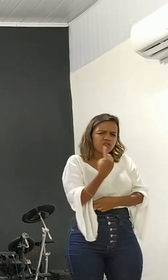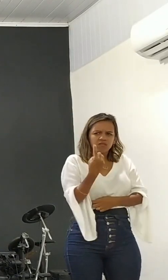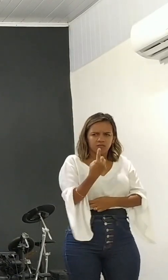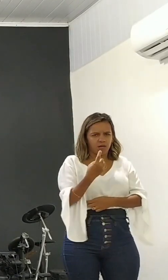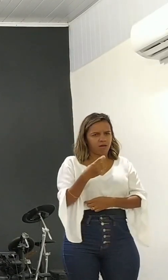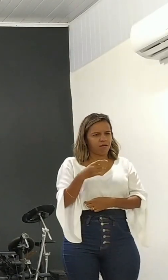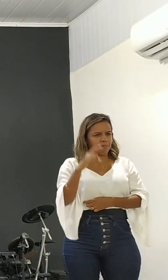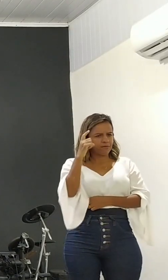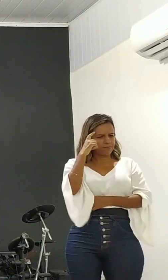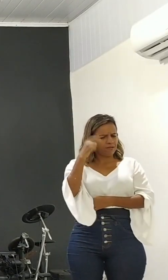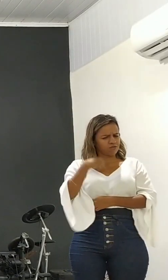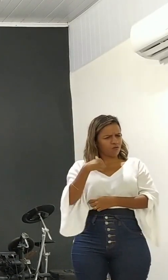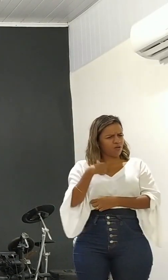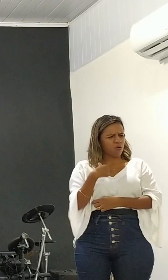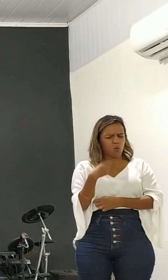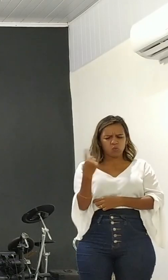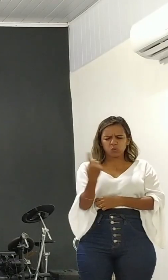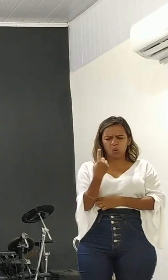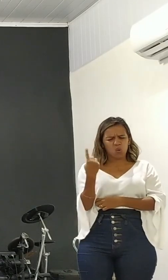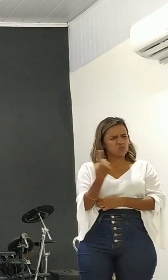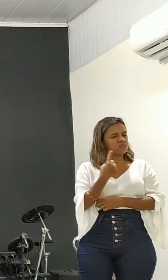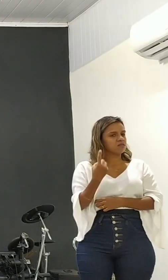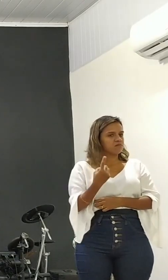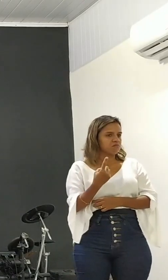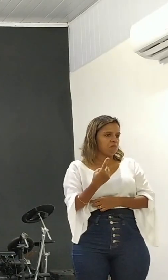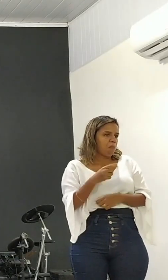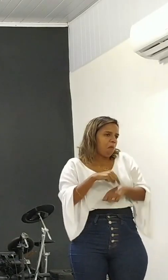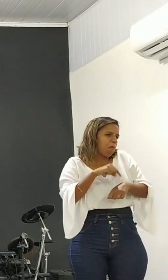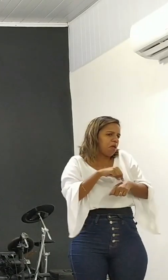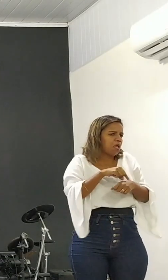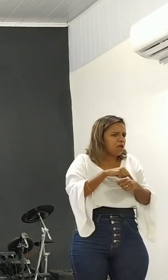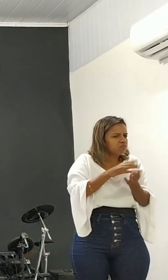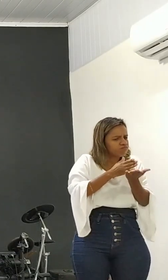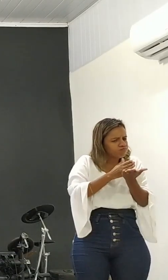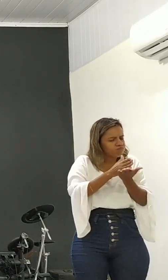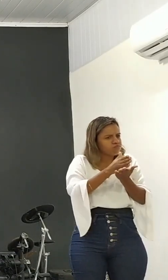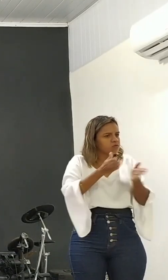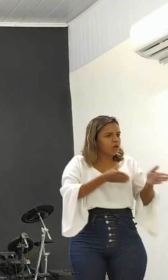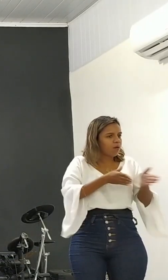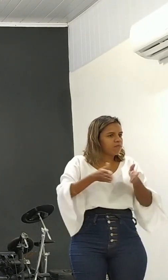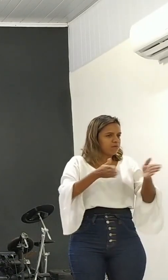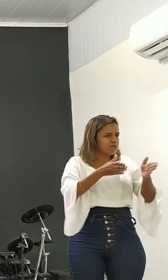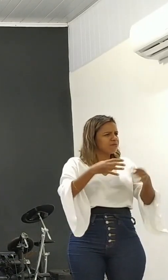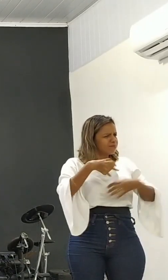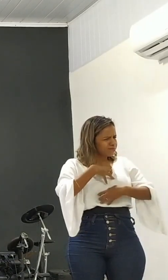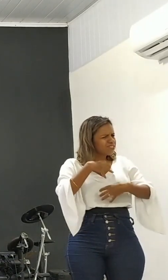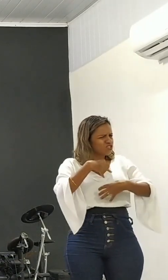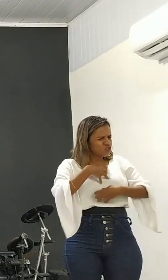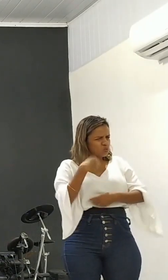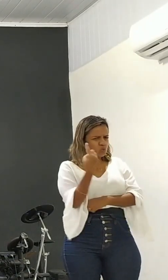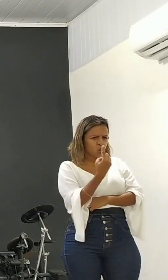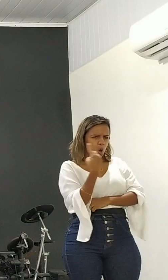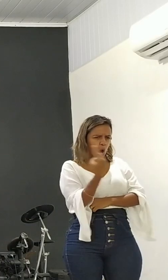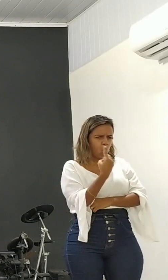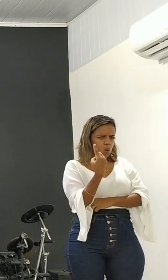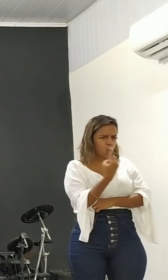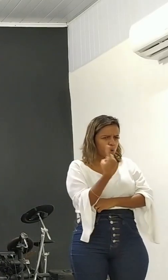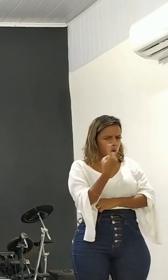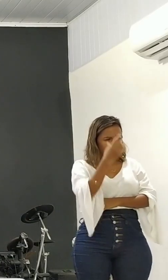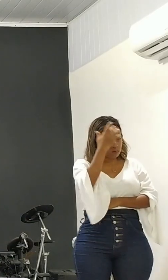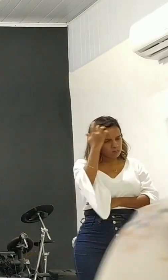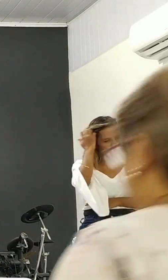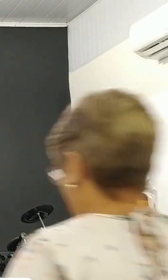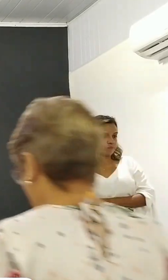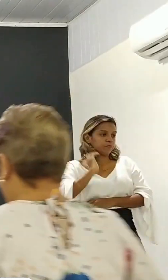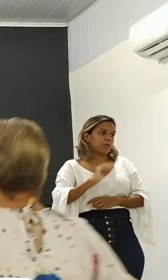Pensei que era só eu. Falei, caramba, né? Em algum momento, então, a maioria de nós já se sentiu só, né? Porque